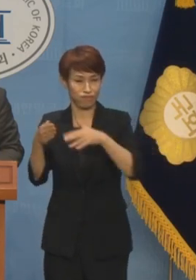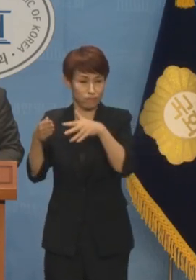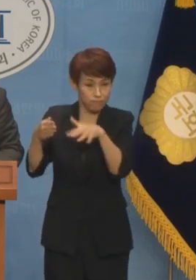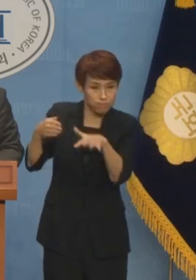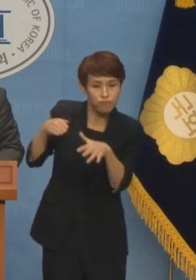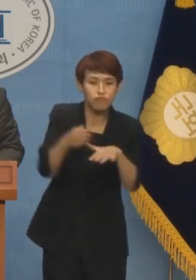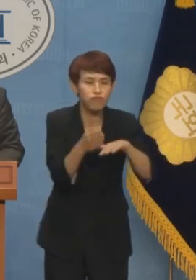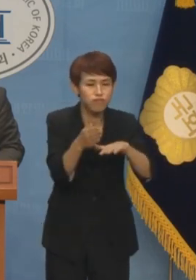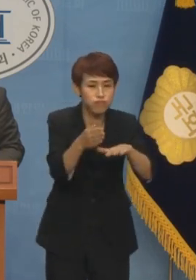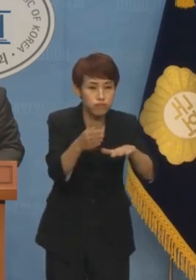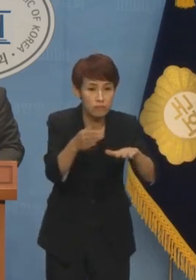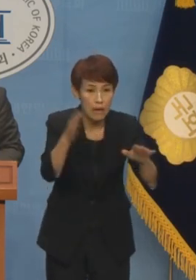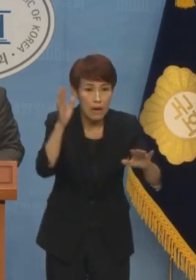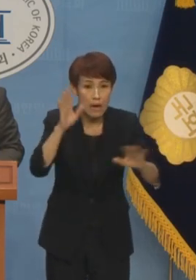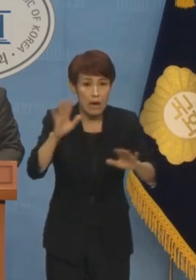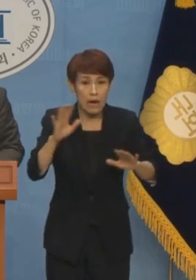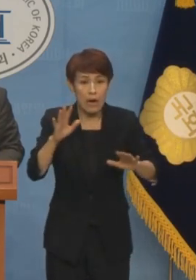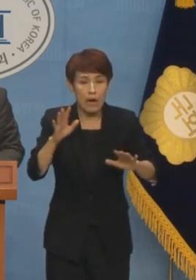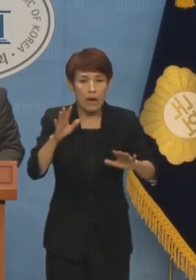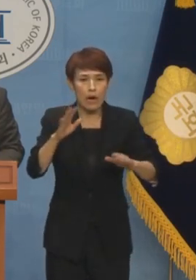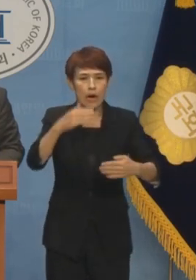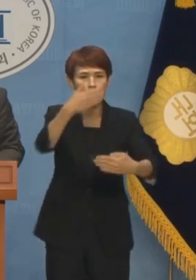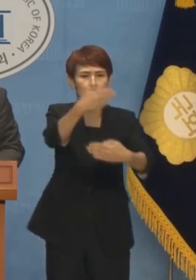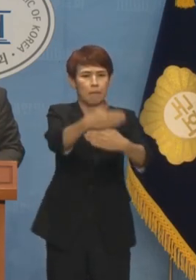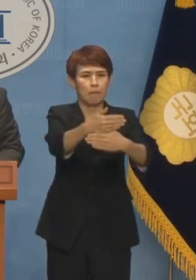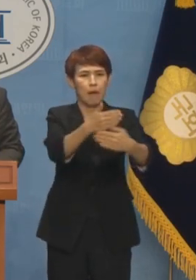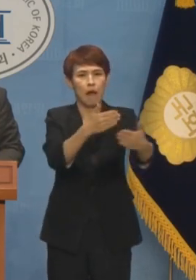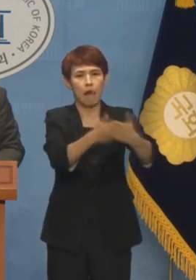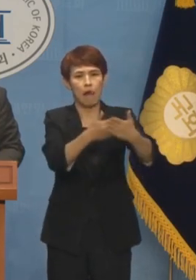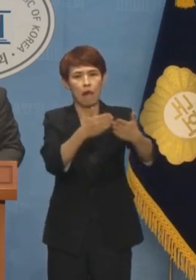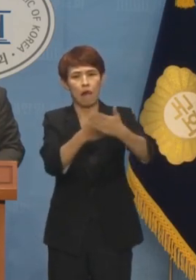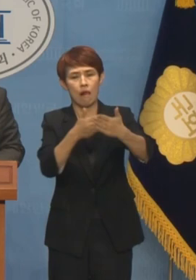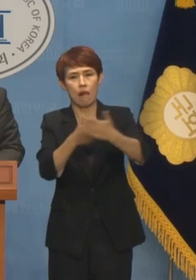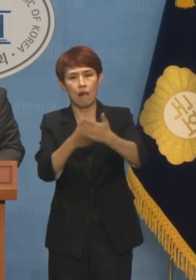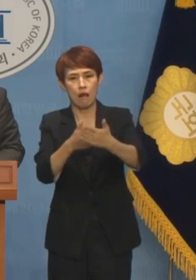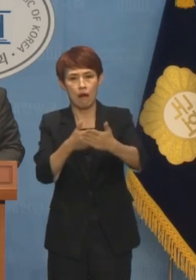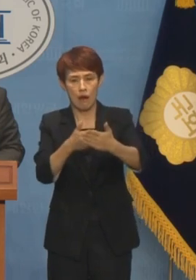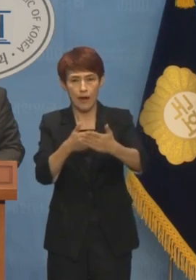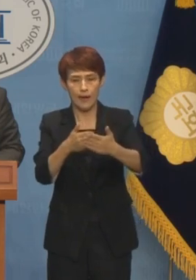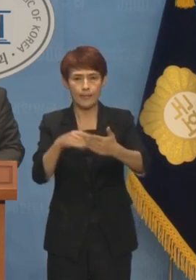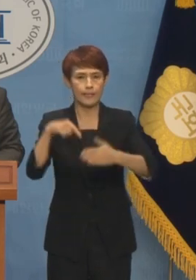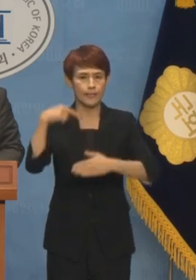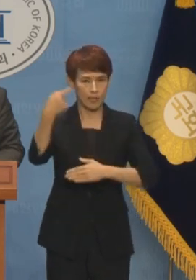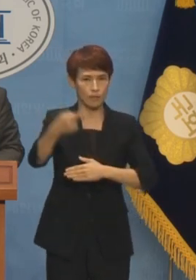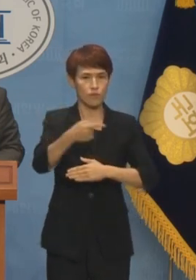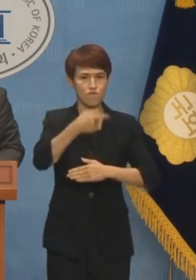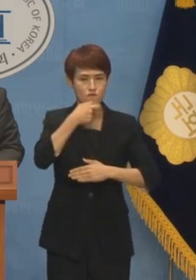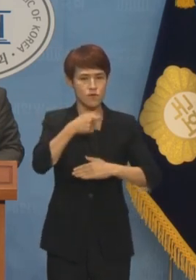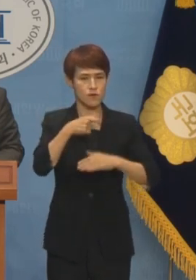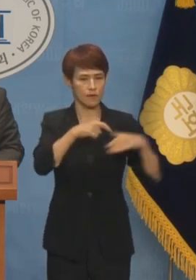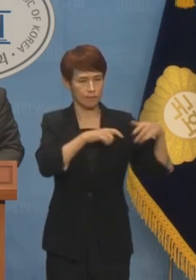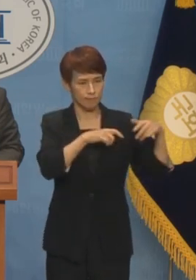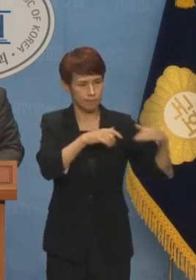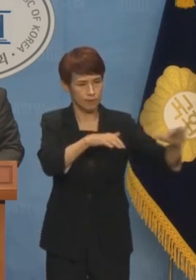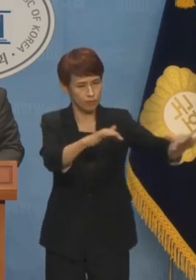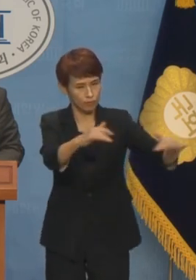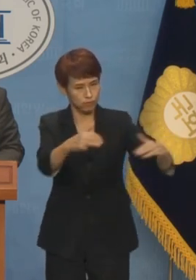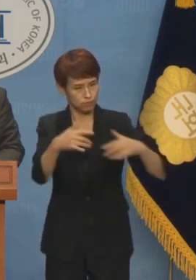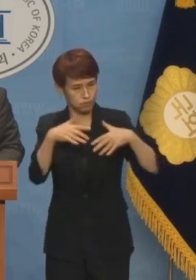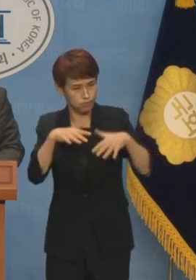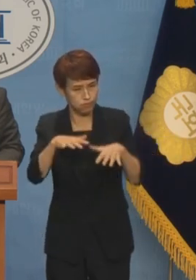싶었습니다. 커다란 뚝에 갇혀버린 것입니다. 다음 밀물 때 물고기는 바다로 탈출하려